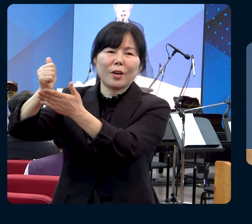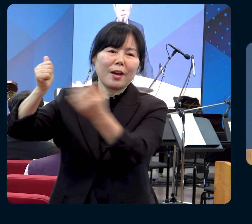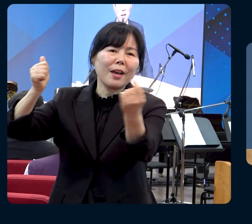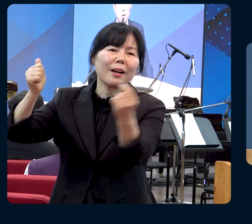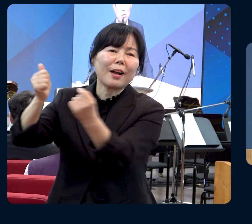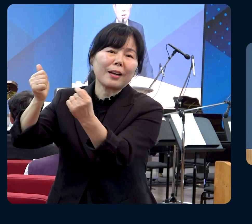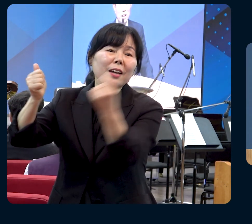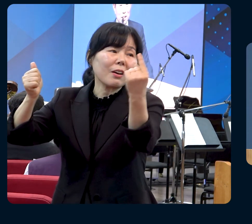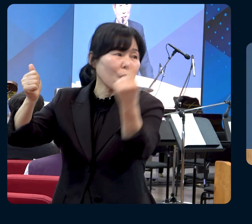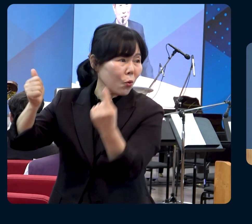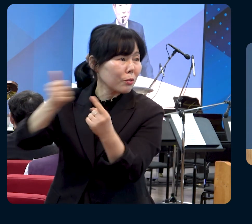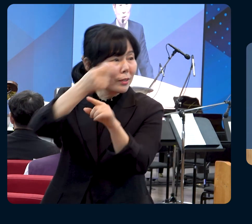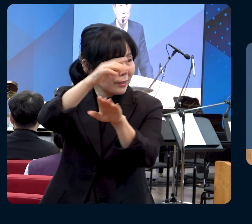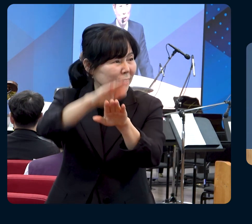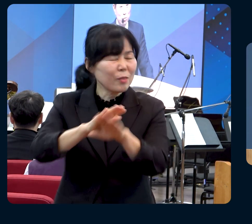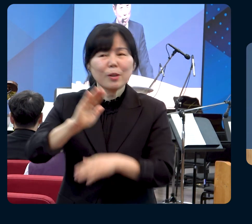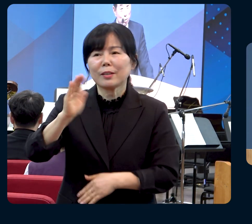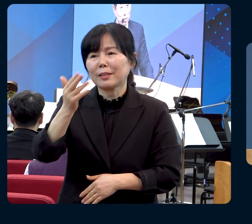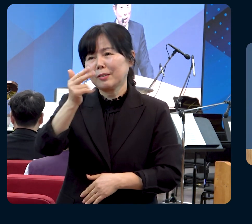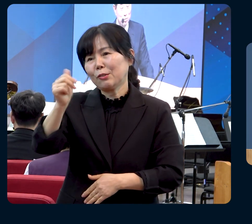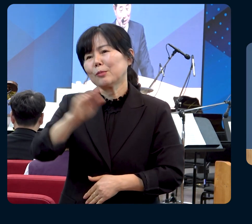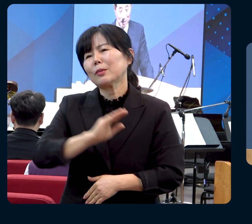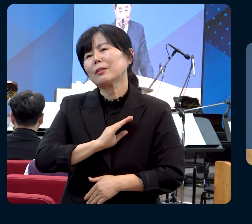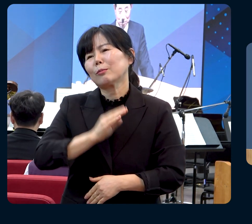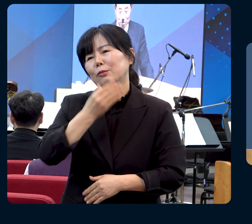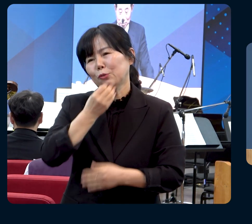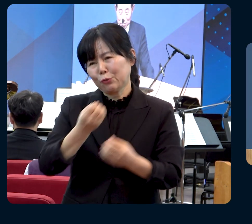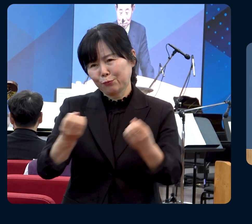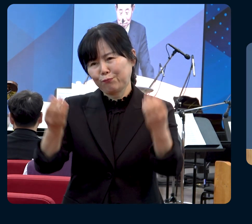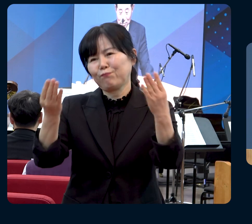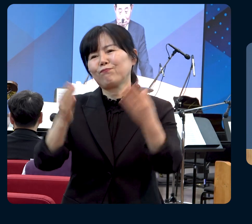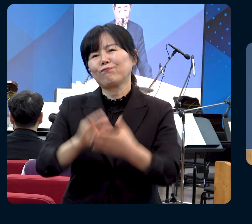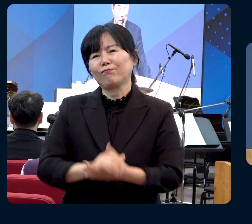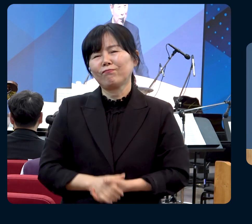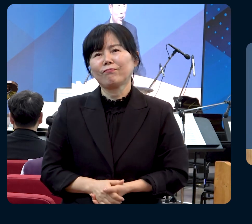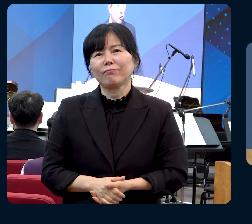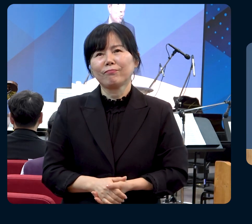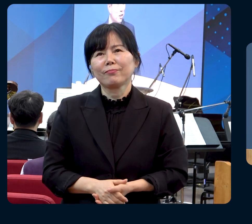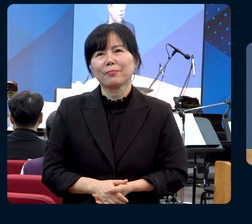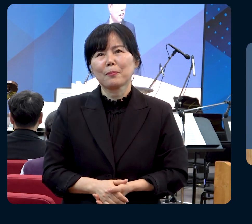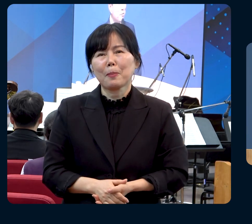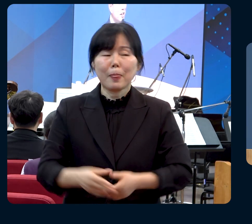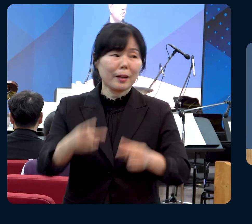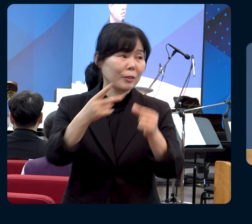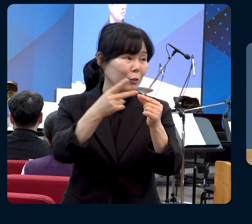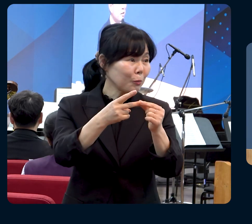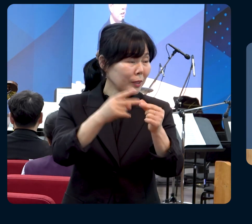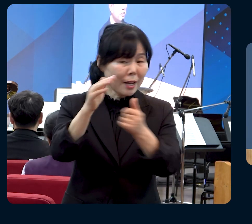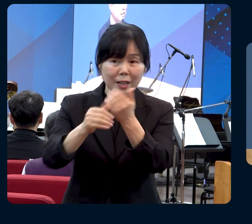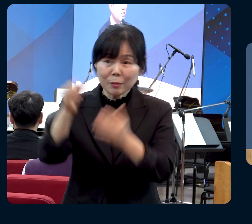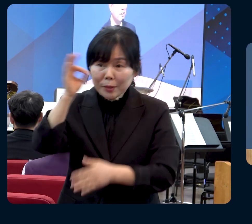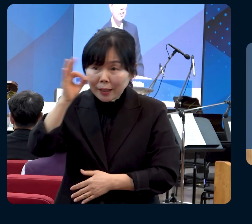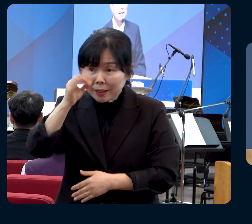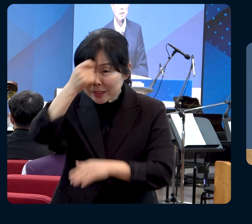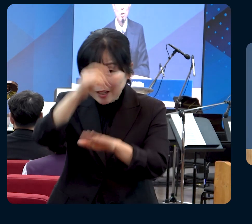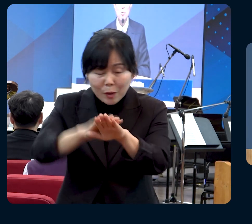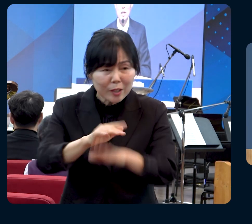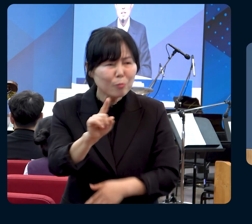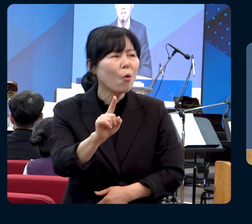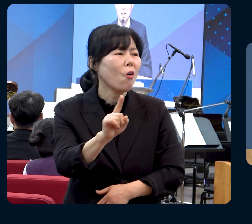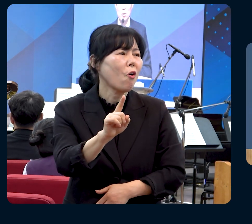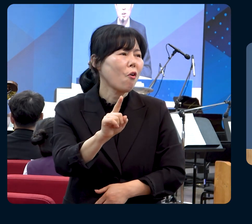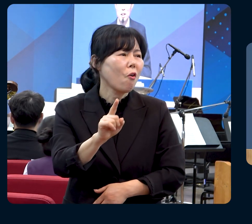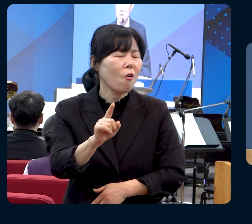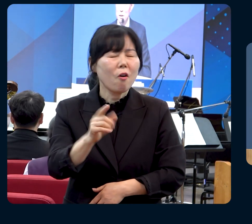그런 예배가 될 수 있기를 주의 이름으로 축복합니다. 두 번째로 하나님이 찾으시는 예배는